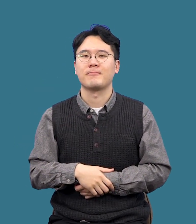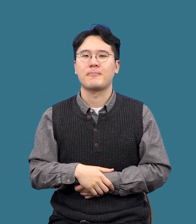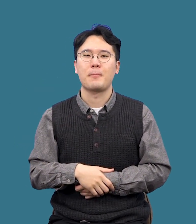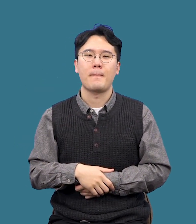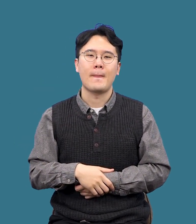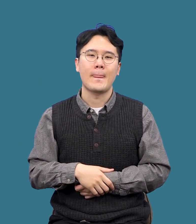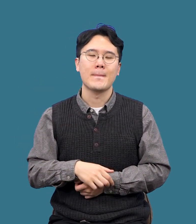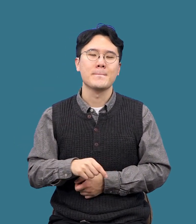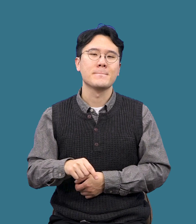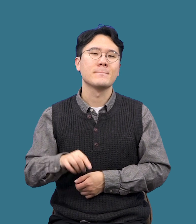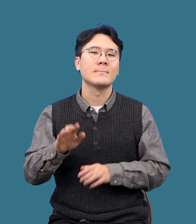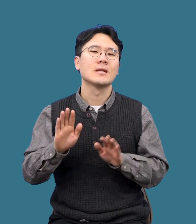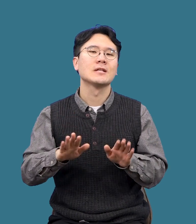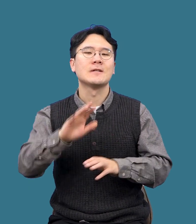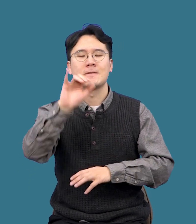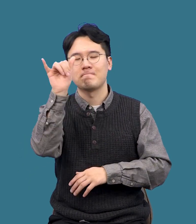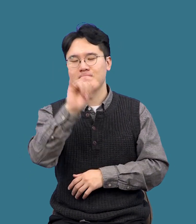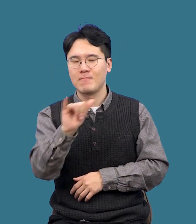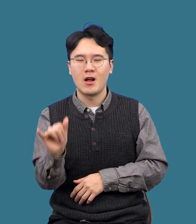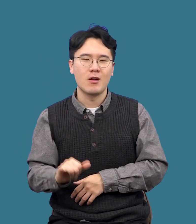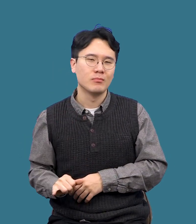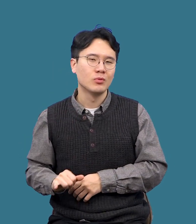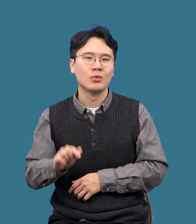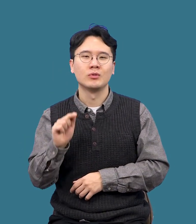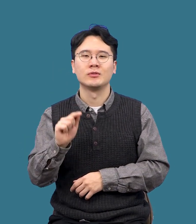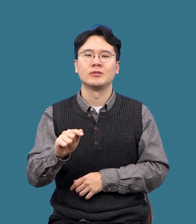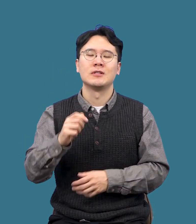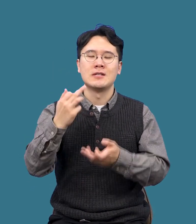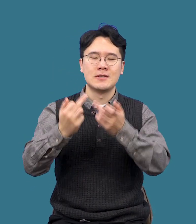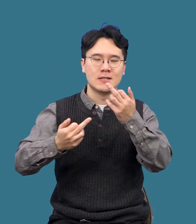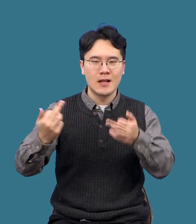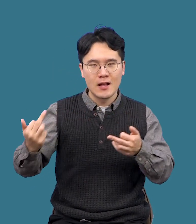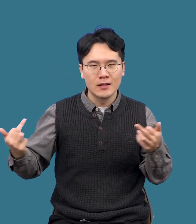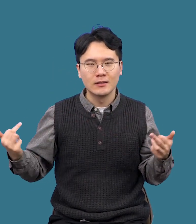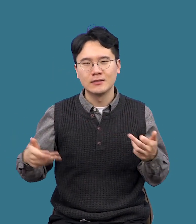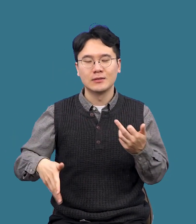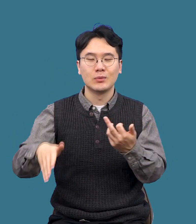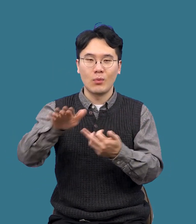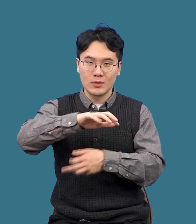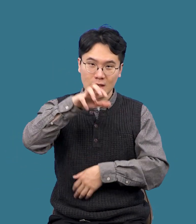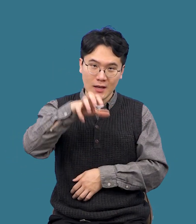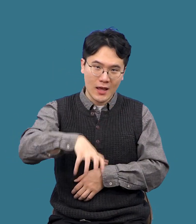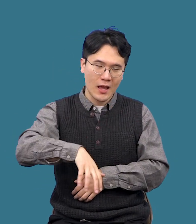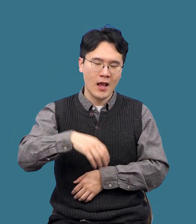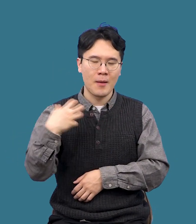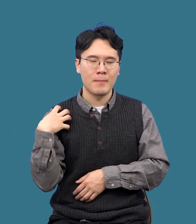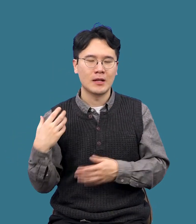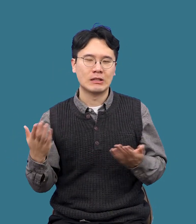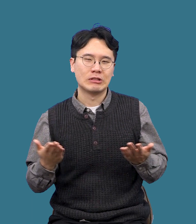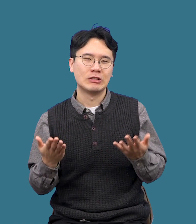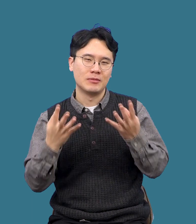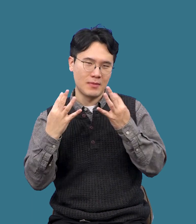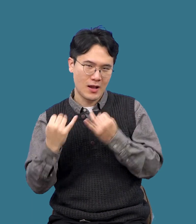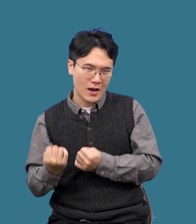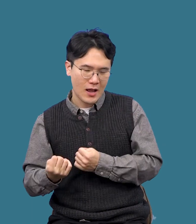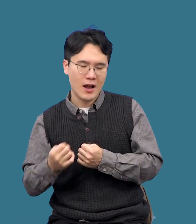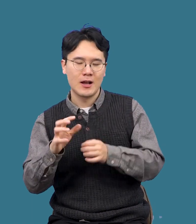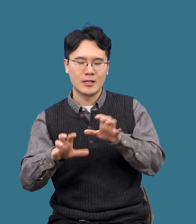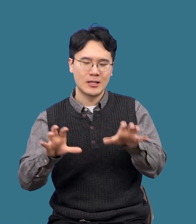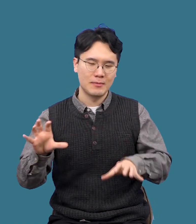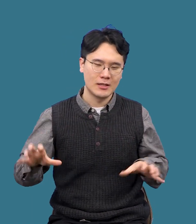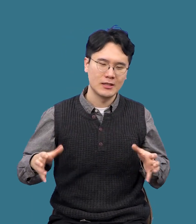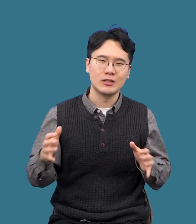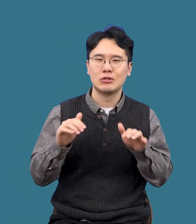반도 금수강산 하나님 주신 동산 이 동산에 할 일 많아 사방의 일꾼을 부르네